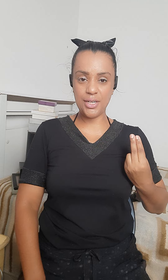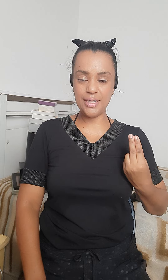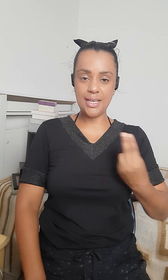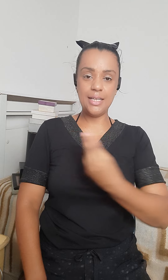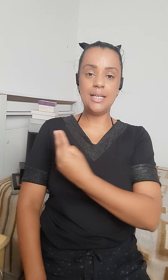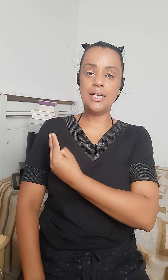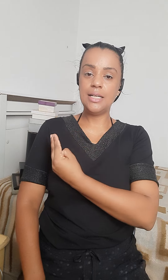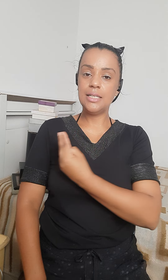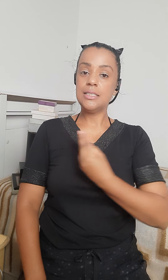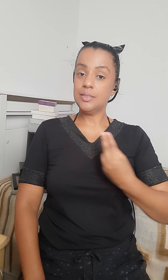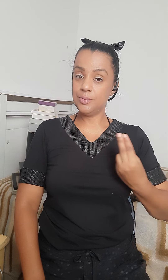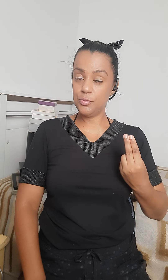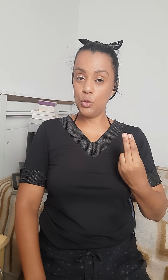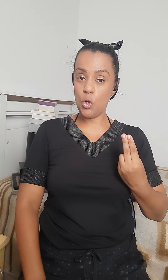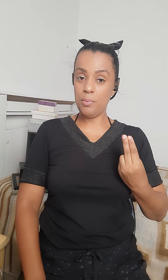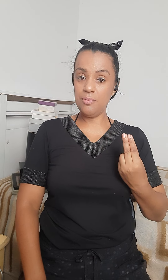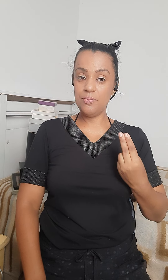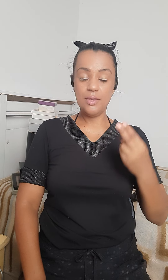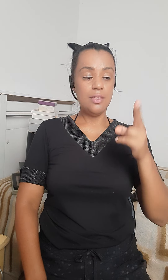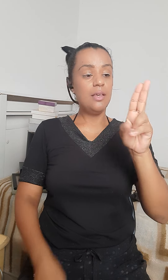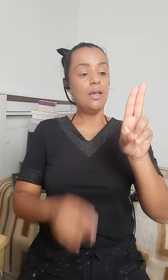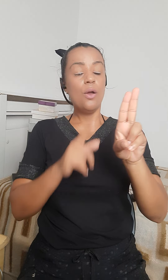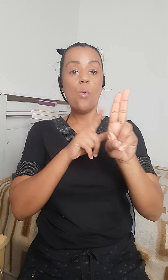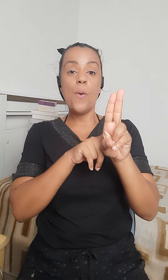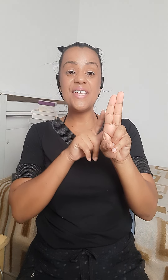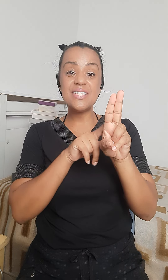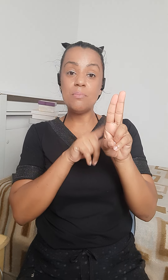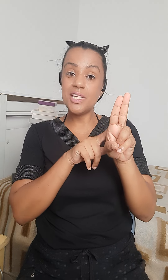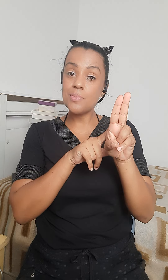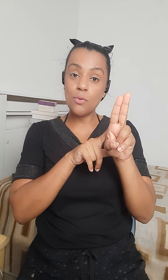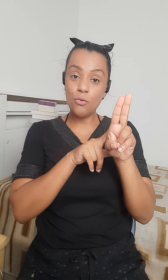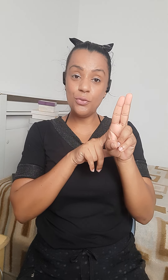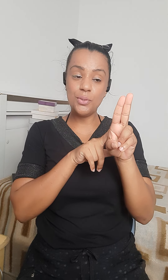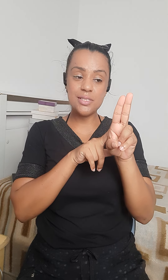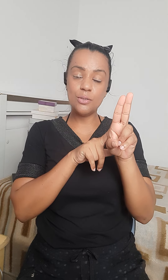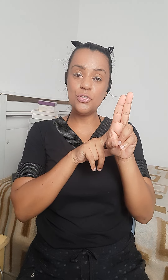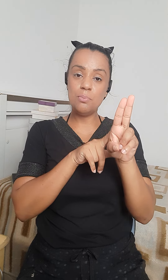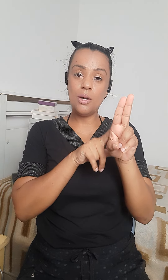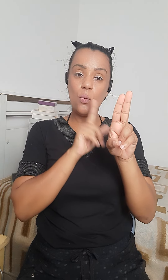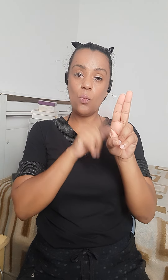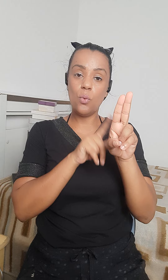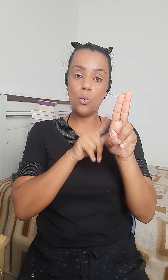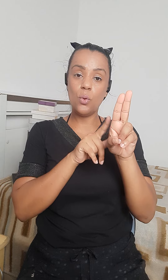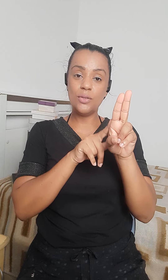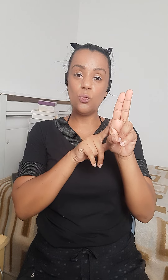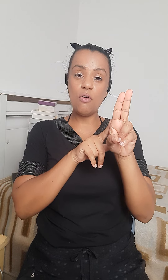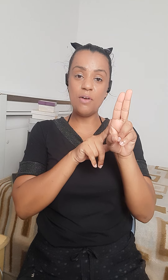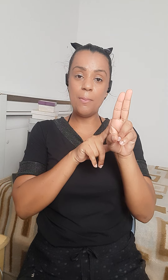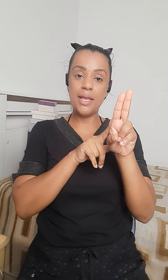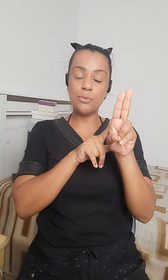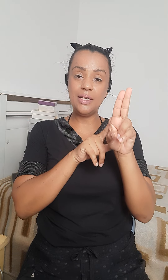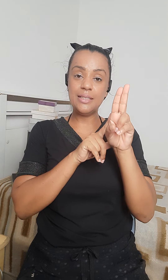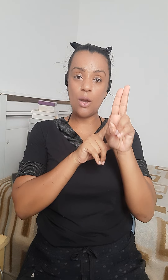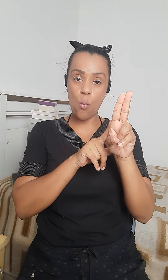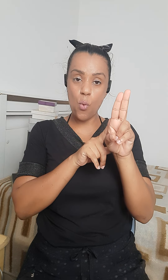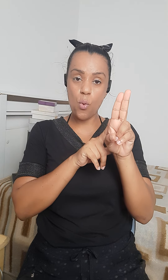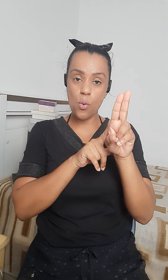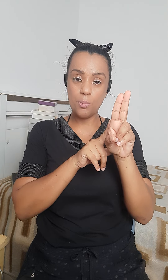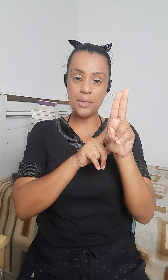tá? Nome. Com essa mesma configuração de mão do alfabeto, a letra U, porque